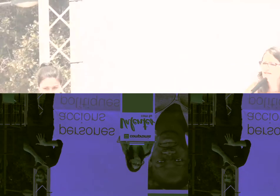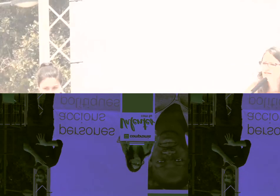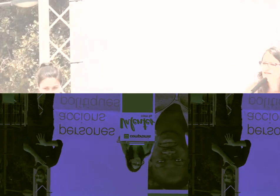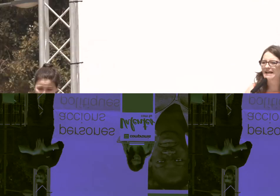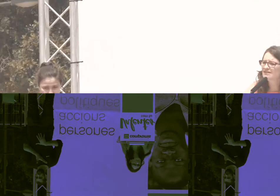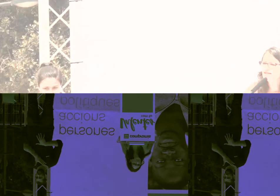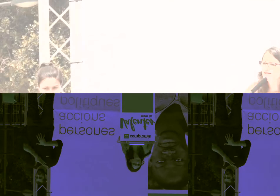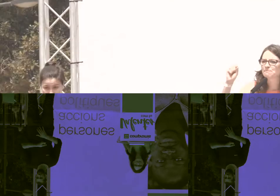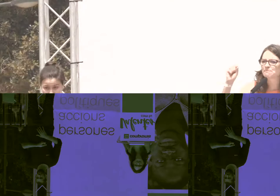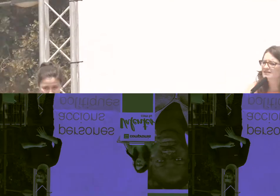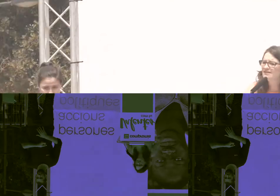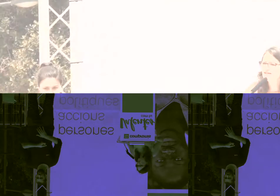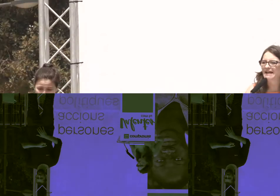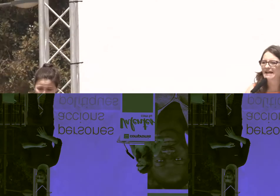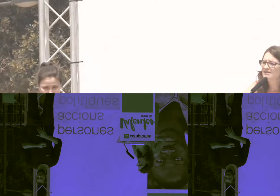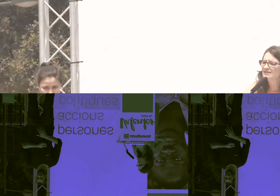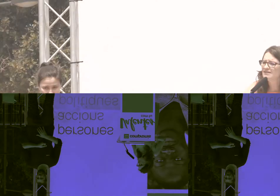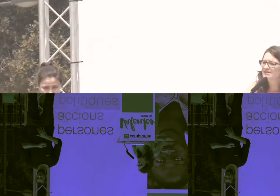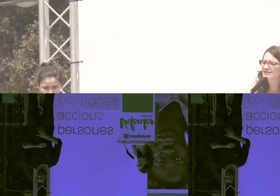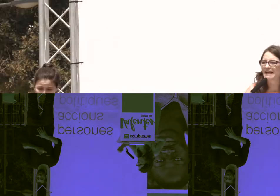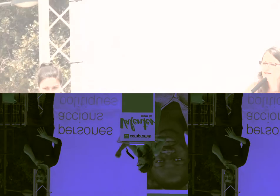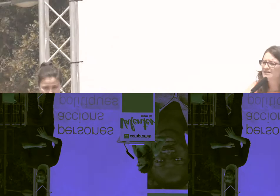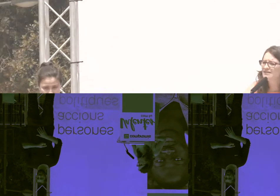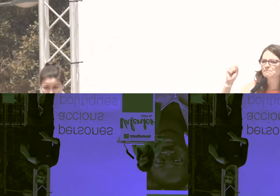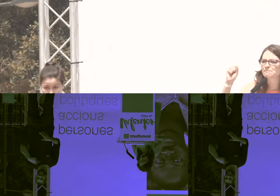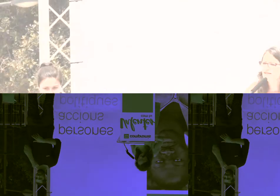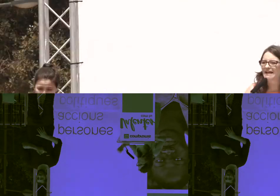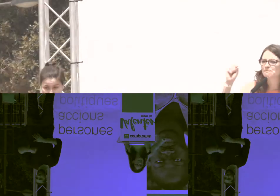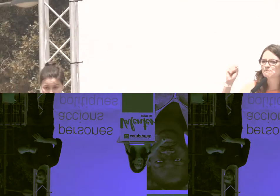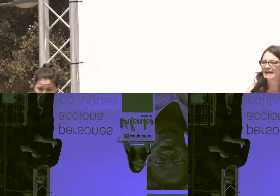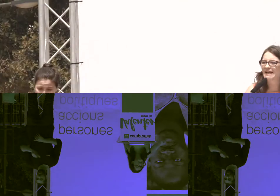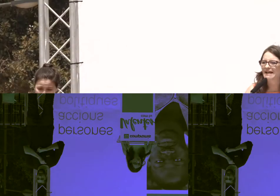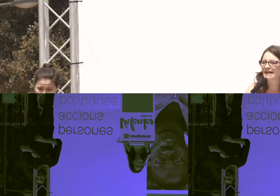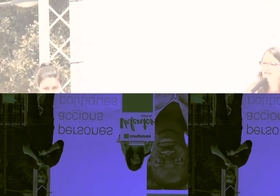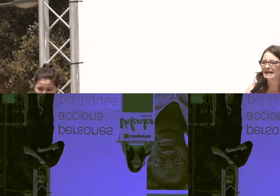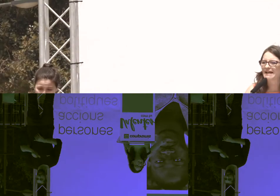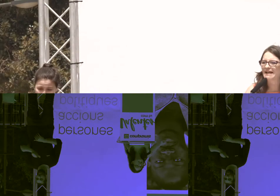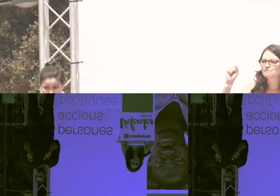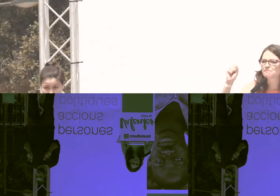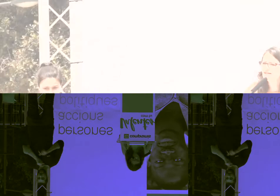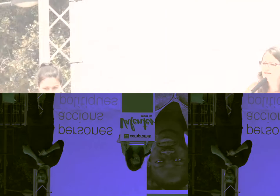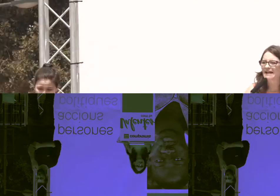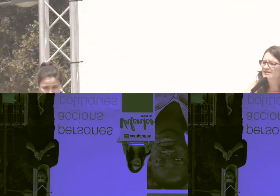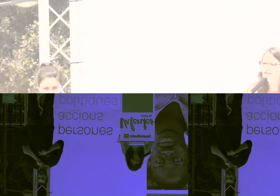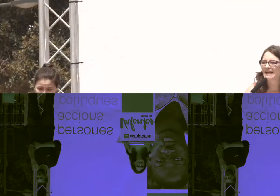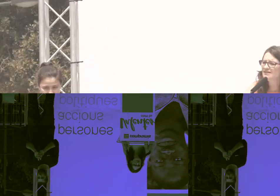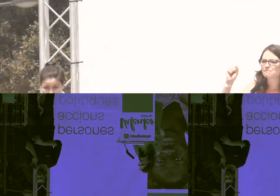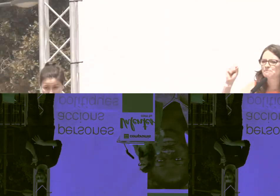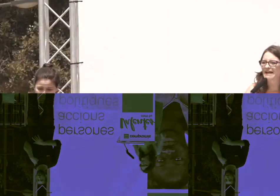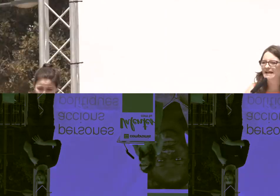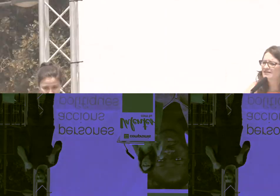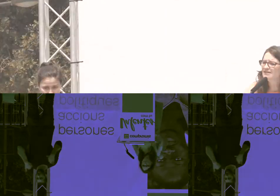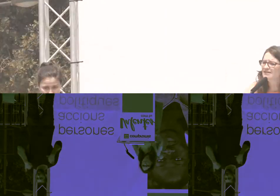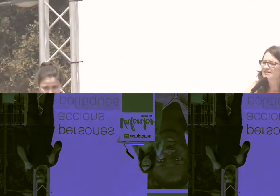podem dir que hem baixat la desocupació del 20% per primera volta en molts anys, i queda molt per fer, és obvi, però ahir tenim la Valem Joves,